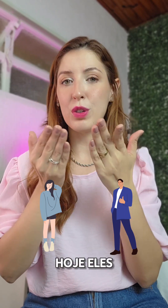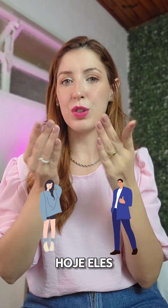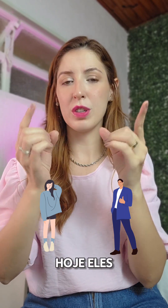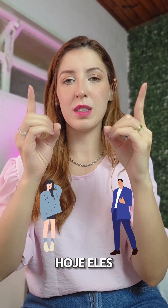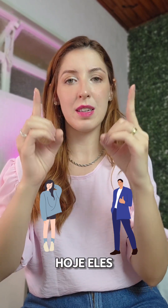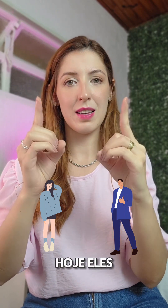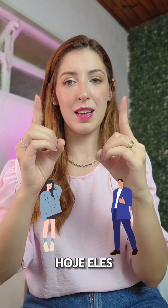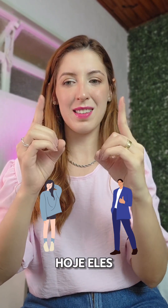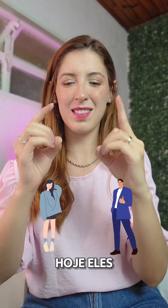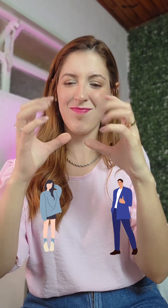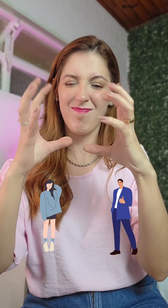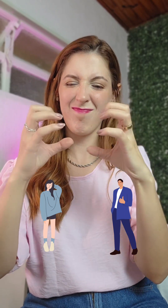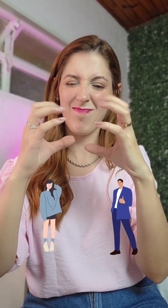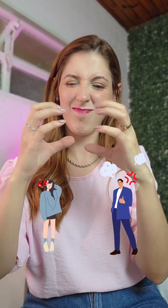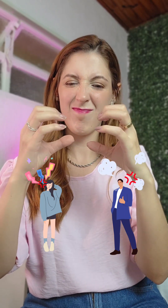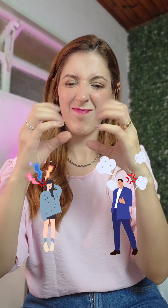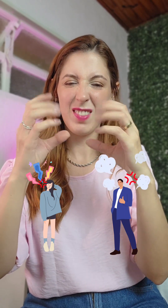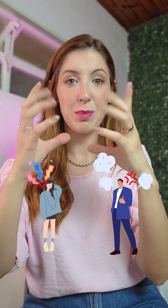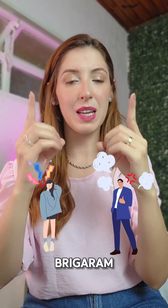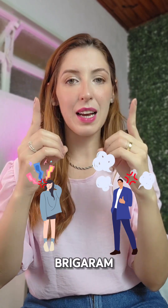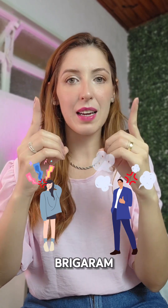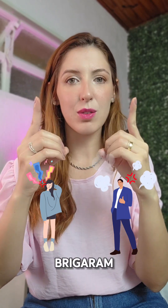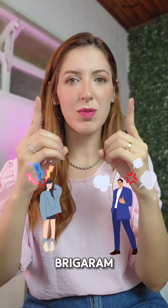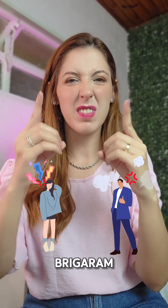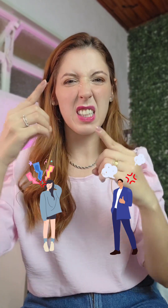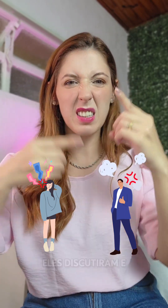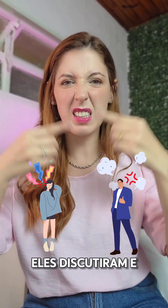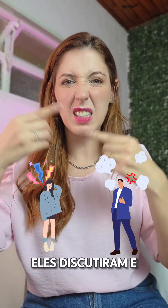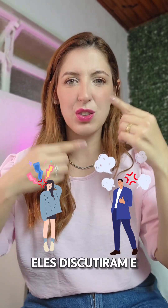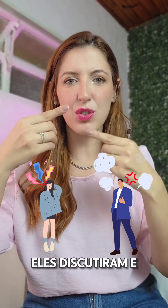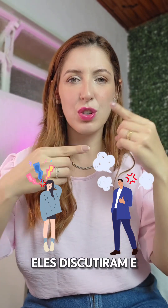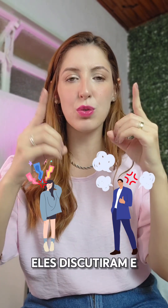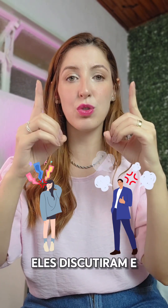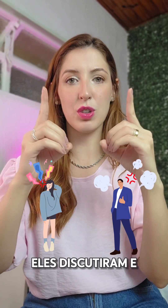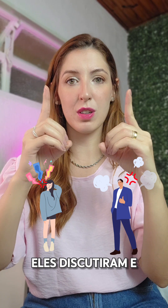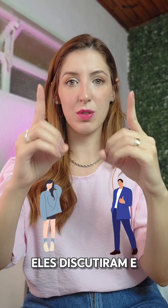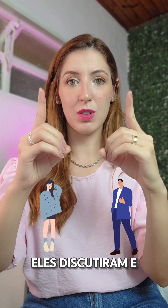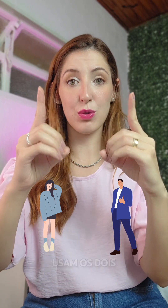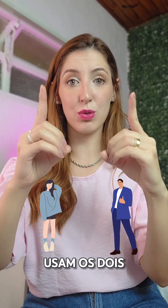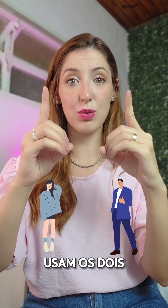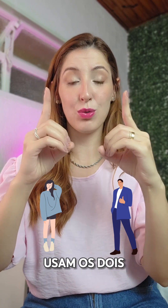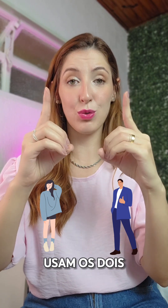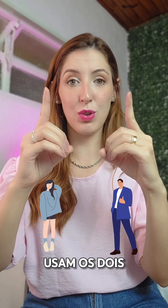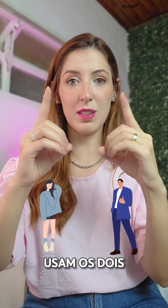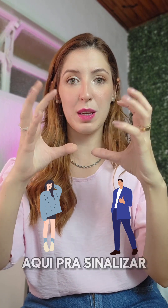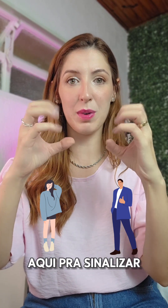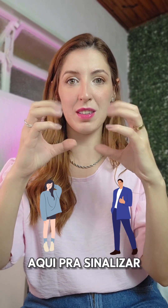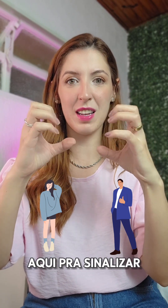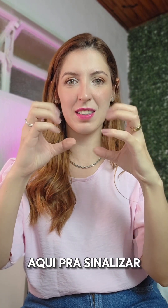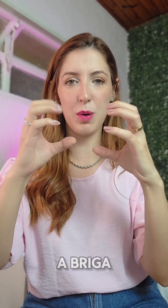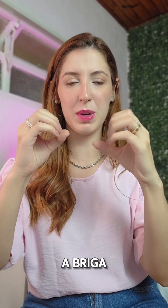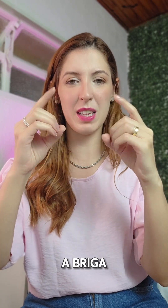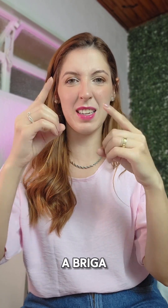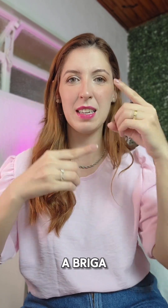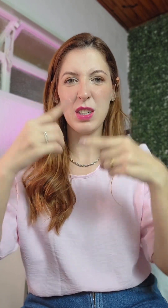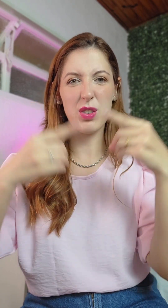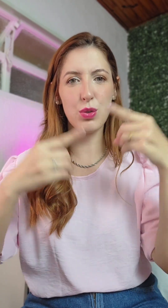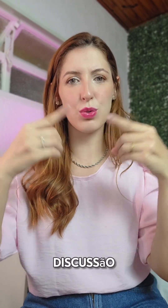hoje, eles brigaram, eles discutiram, e uso os dois aqui para sinalizar a briga,